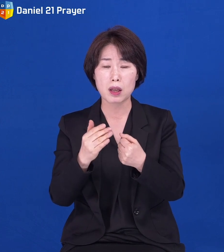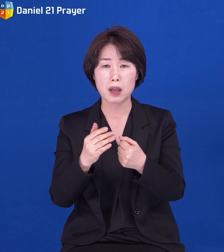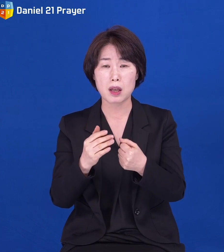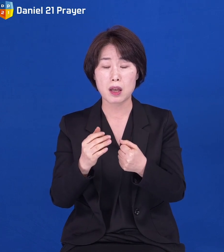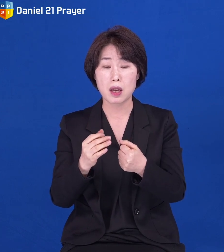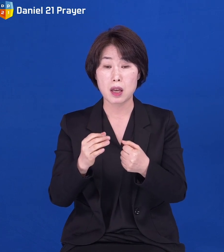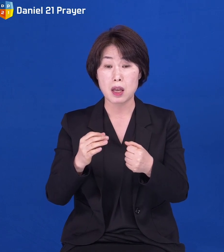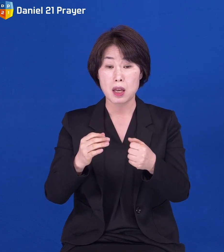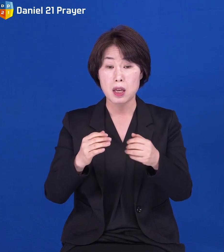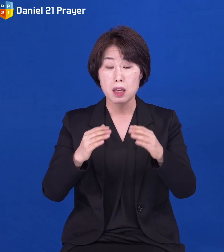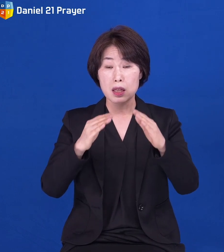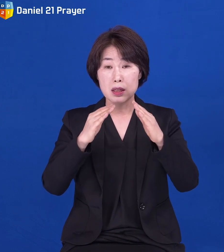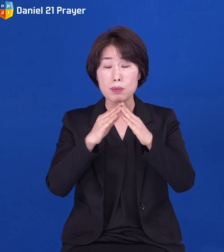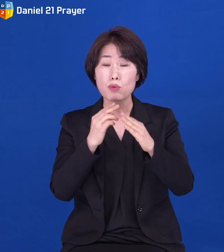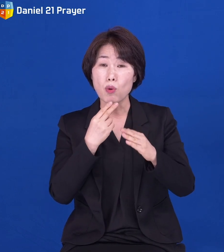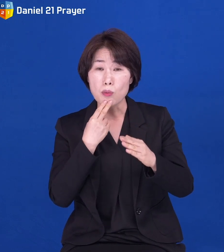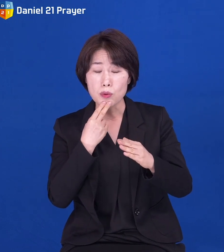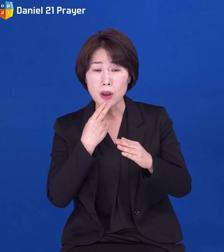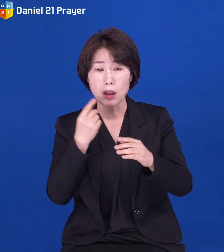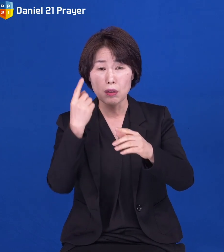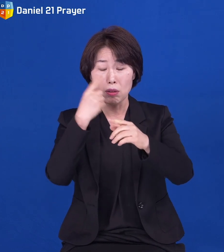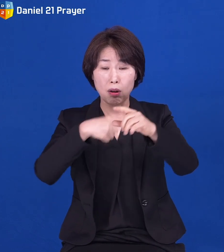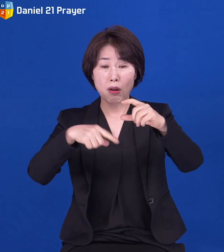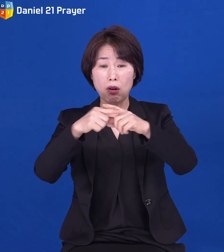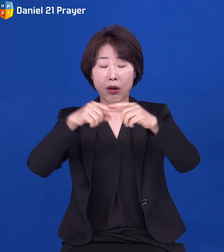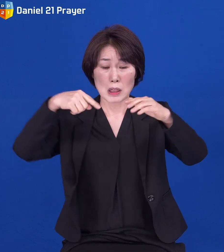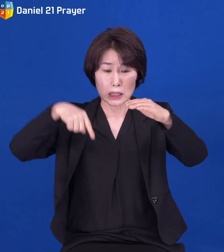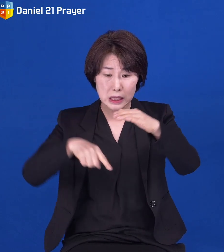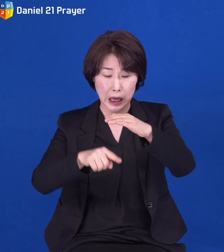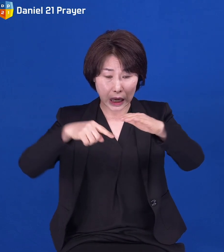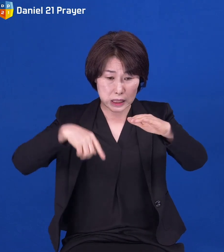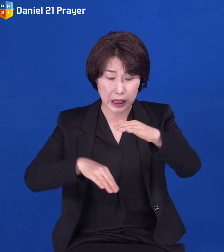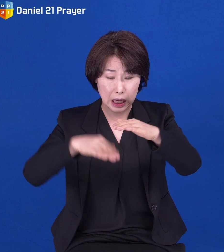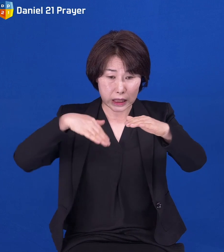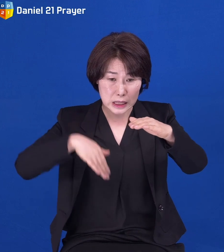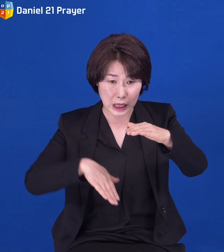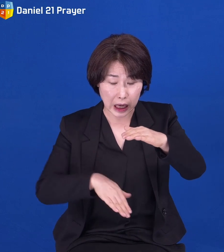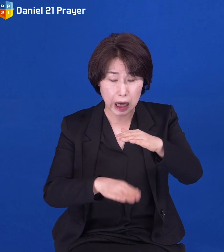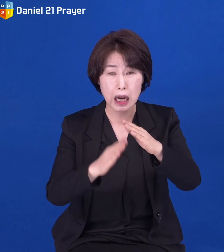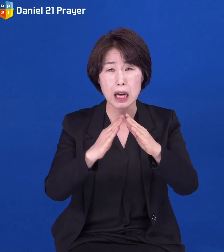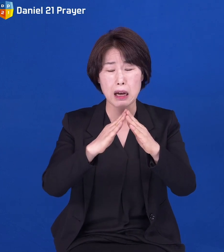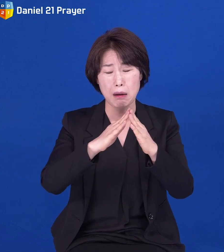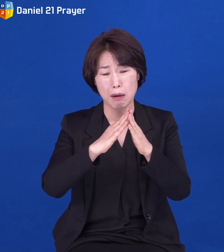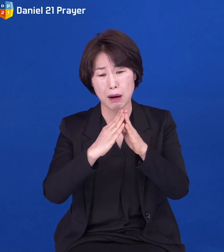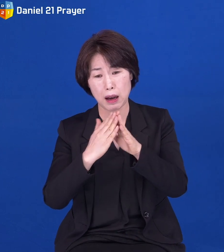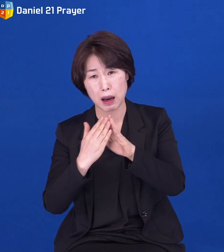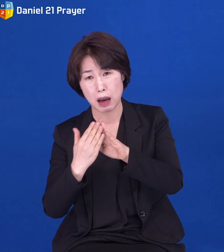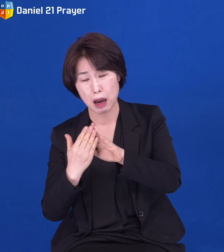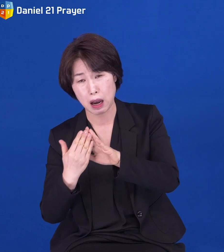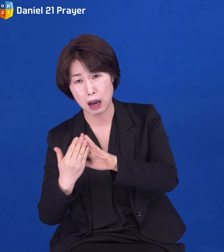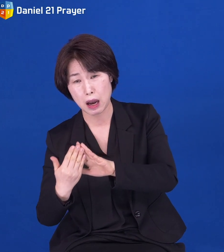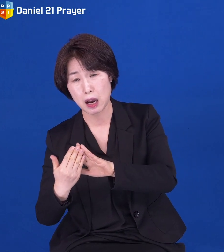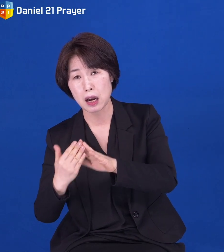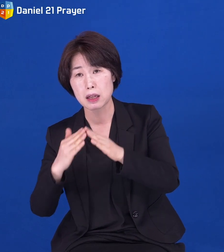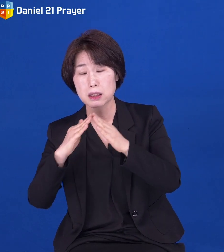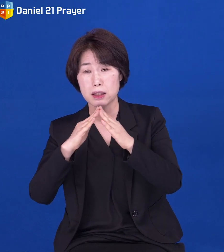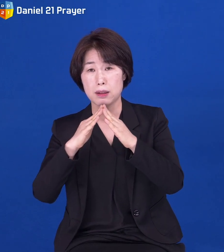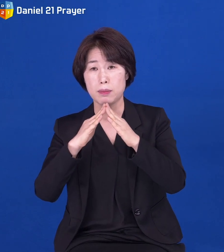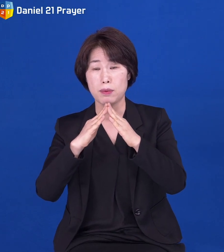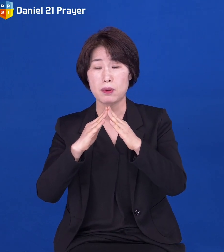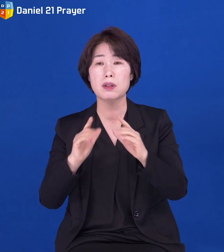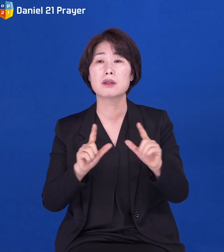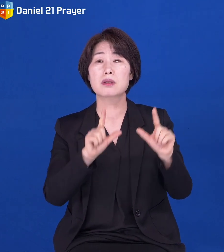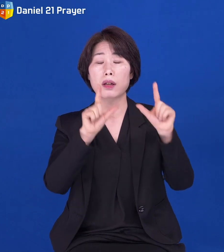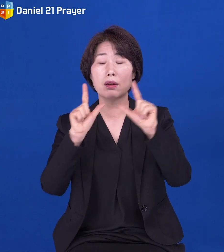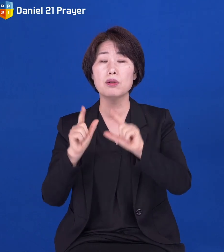더 지하실방, 더 꼭대기에서 더 꼭대기, 한 칸짜리 방에서 생활할 때까지